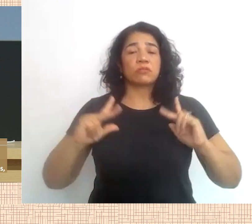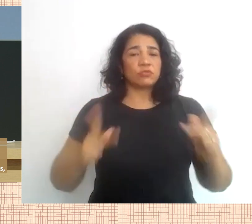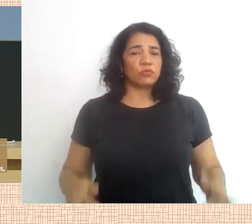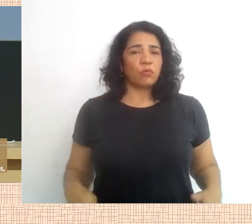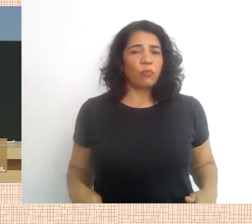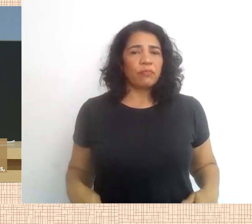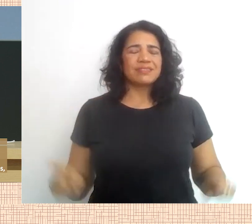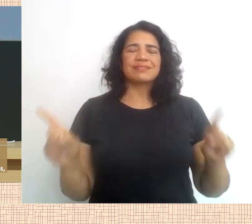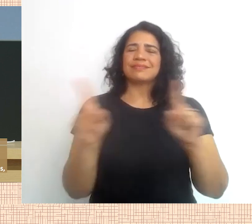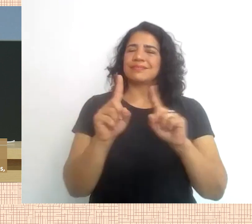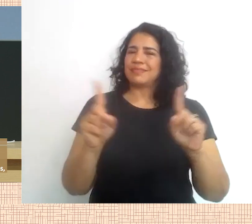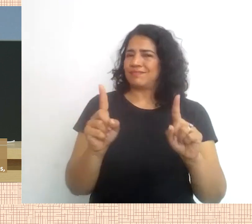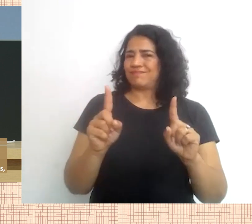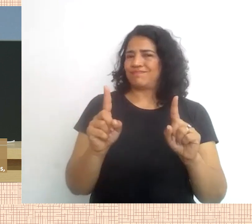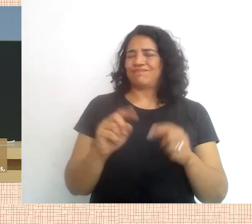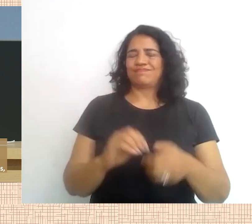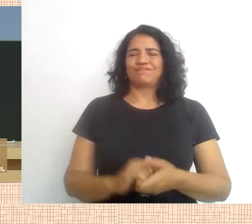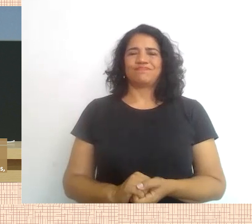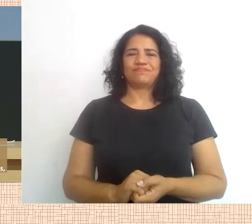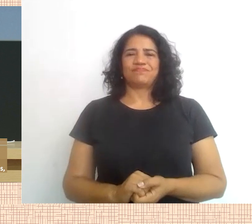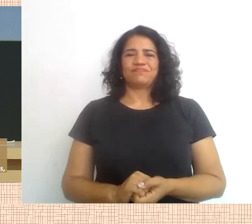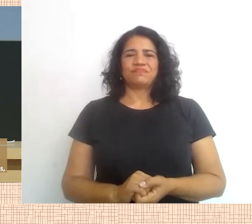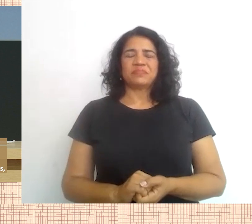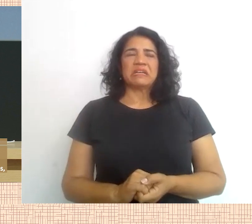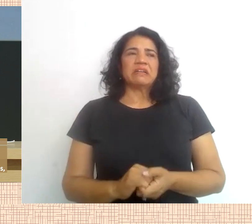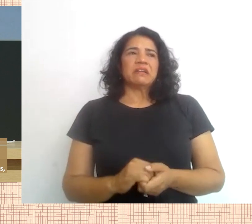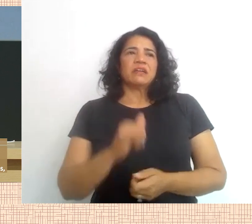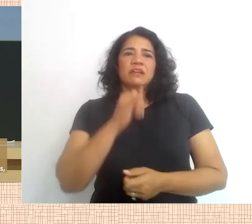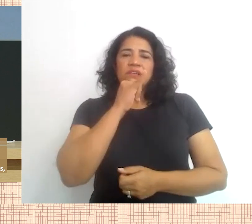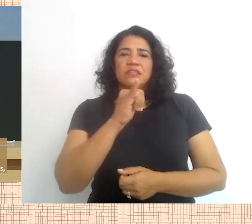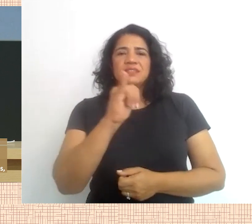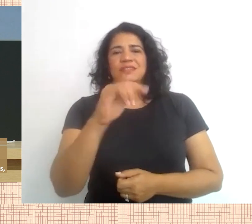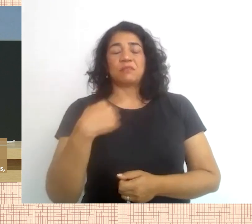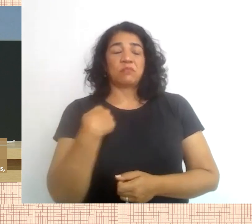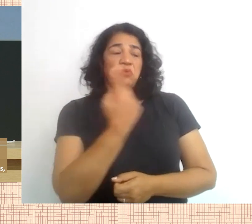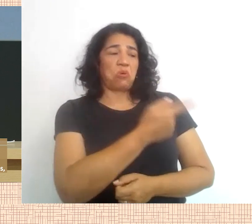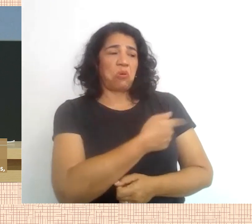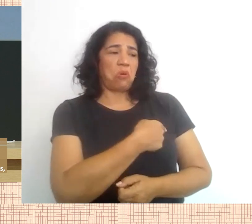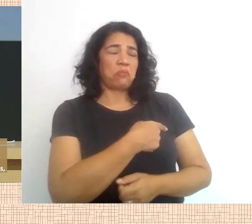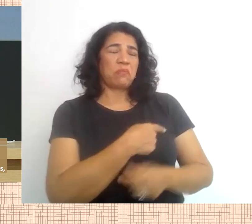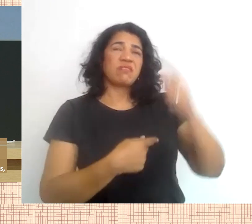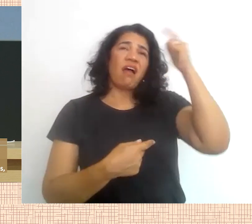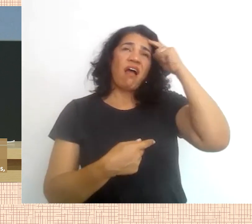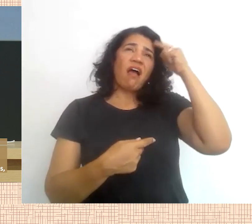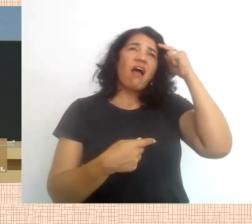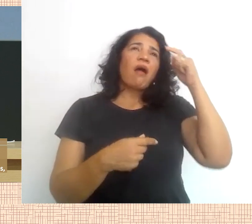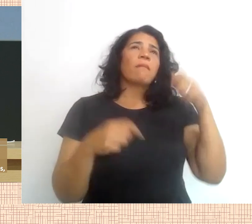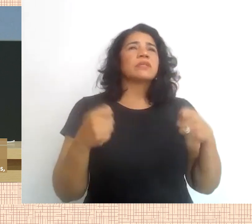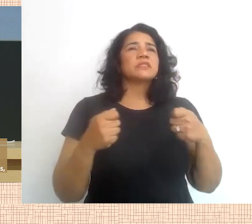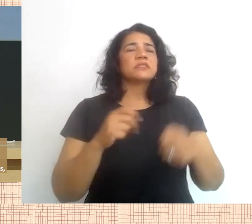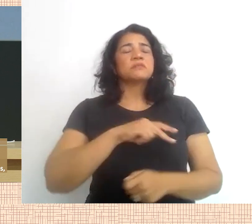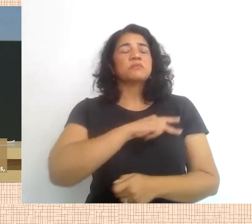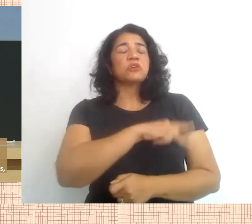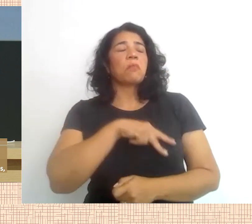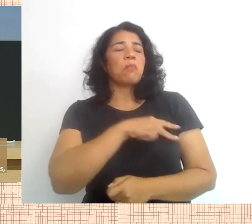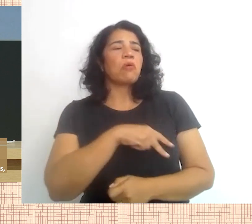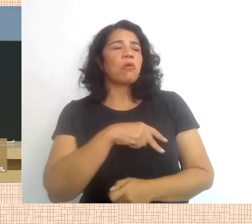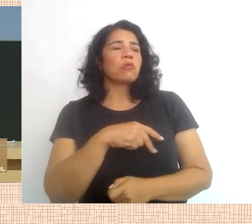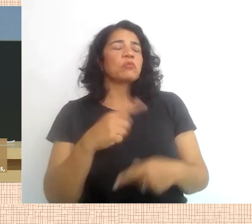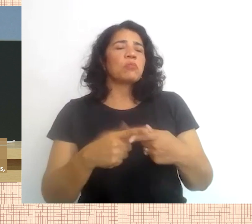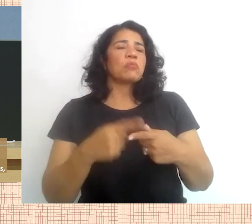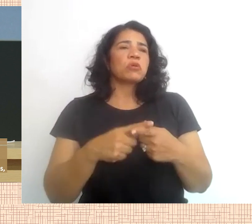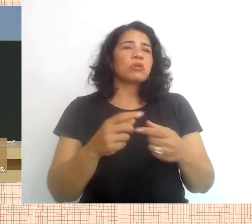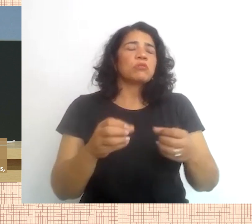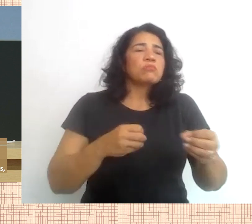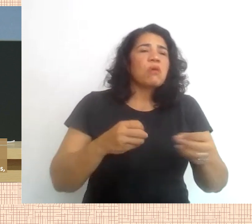vão ser nomeados apóstolos para cuidar dessas nossas igrejas. Irmãos, não é assim que um